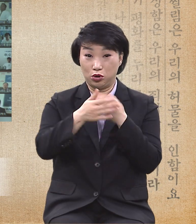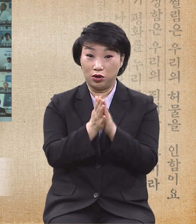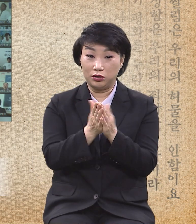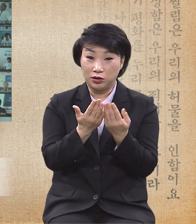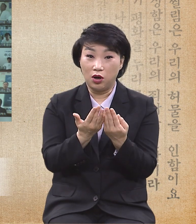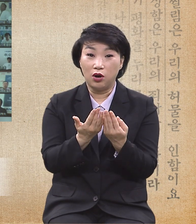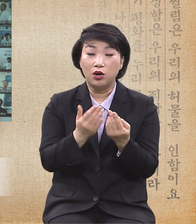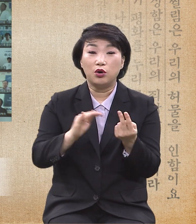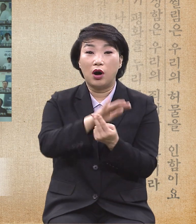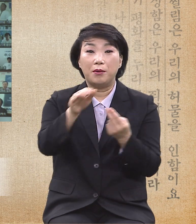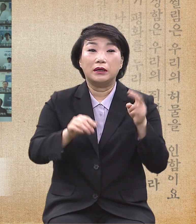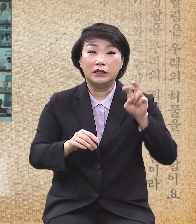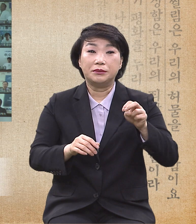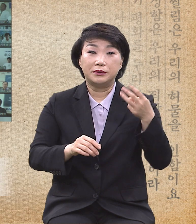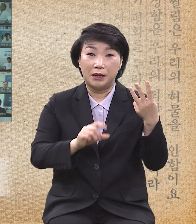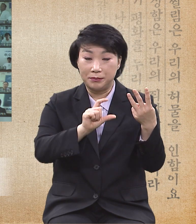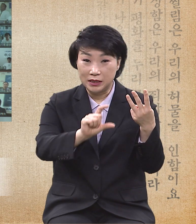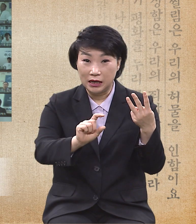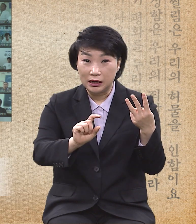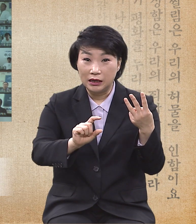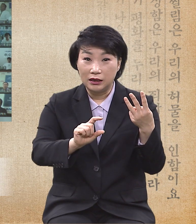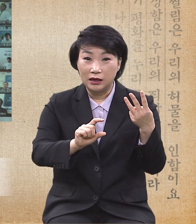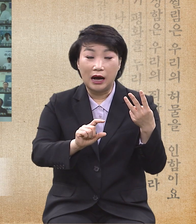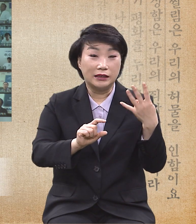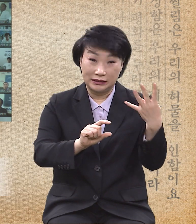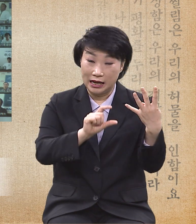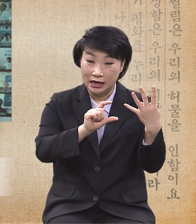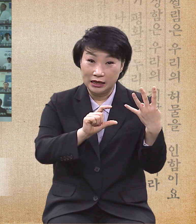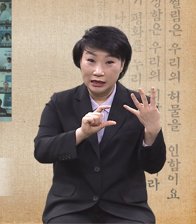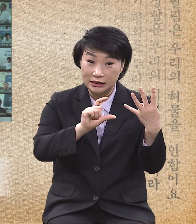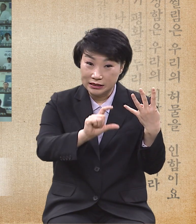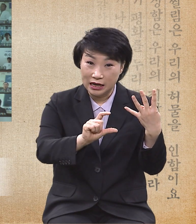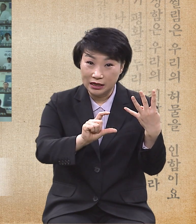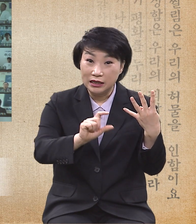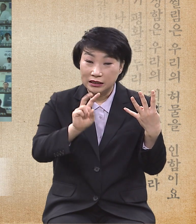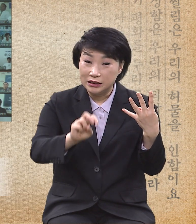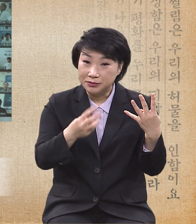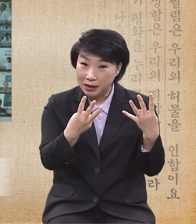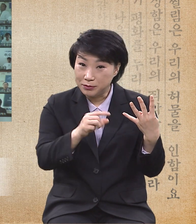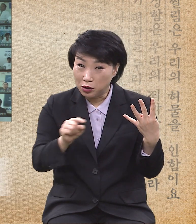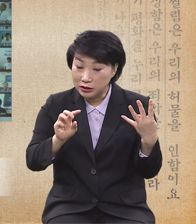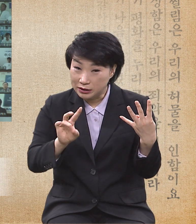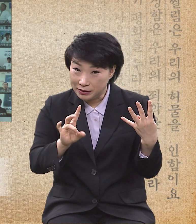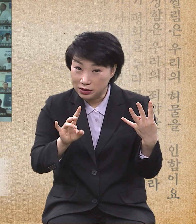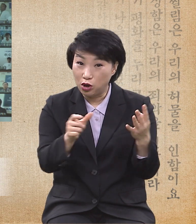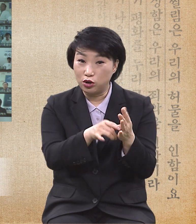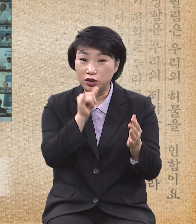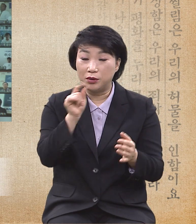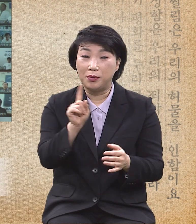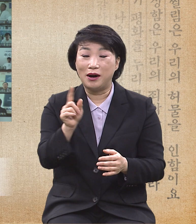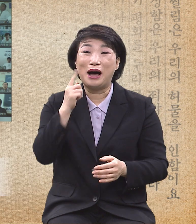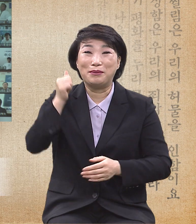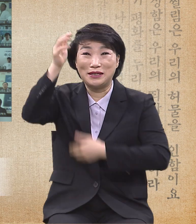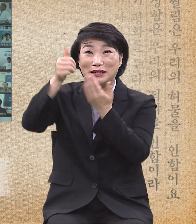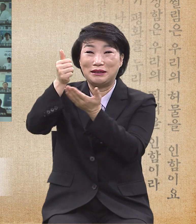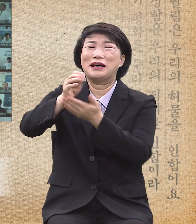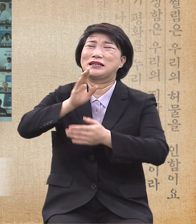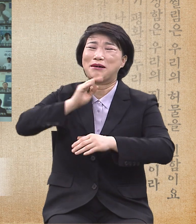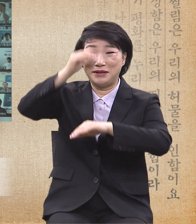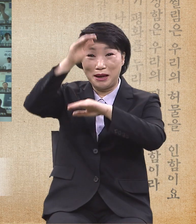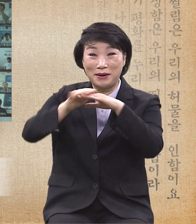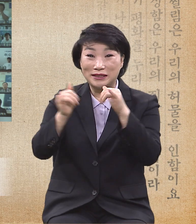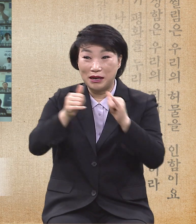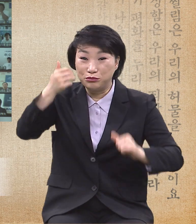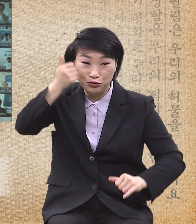요한복음 23장 4장, 요한복음 4장 23절 24절에 아버지께